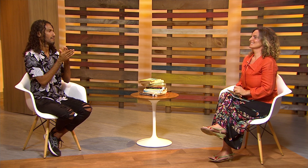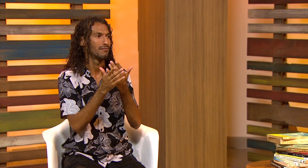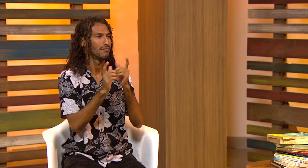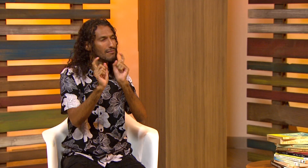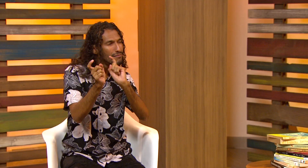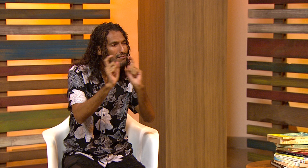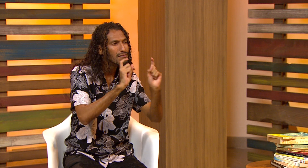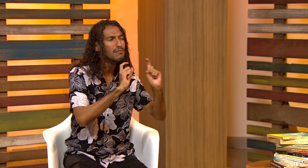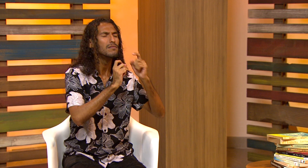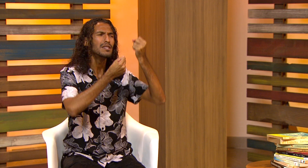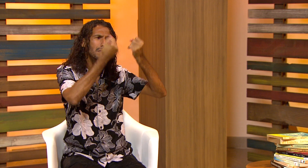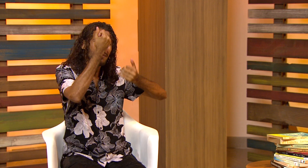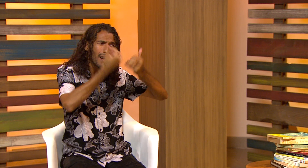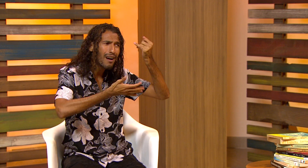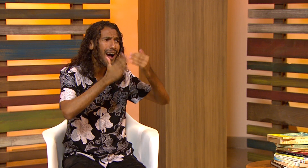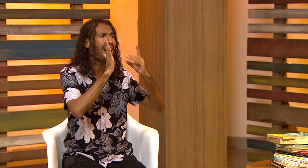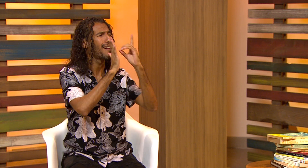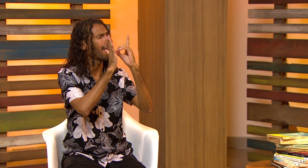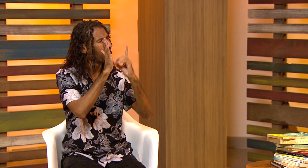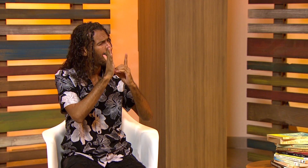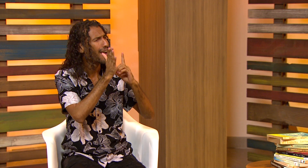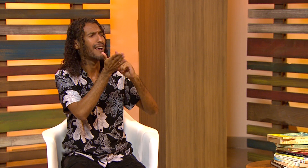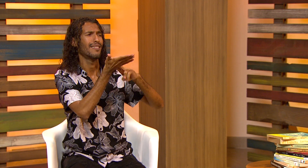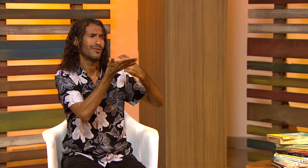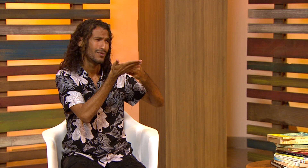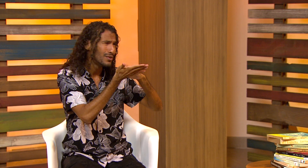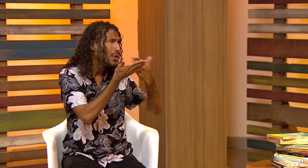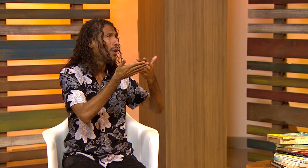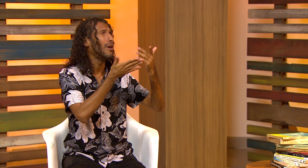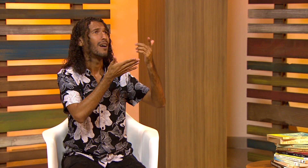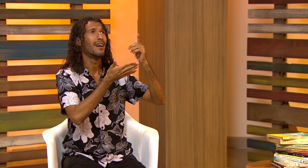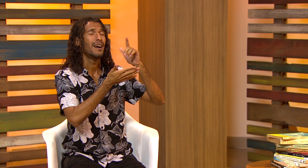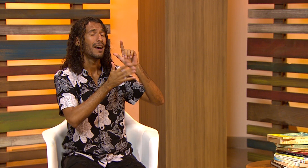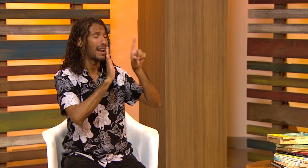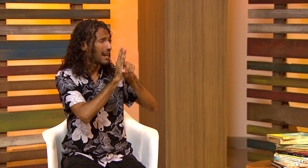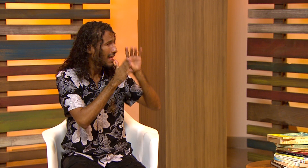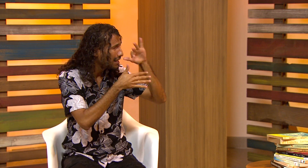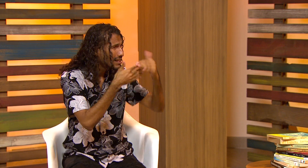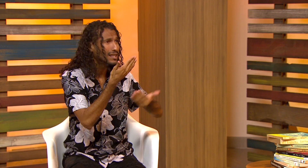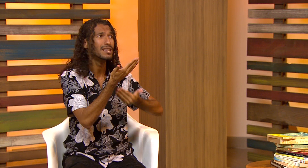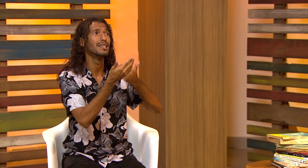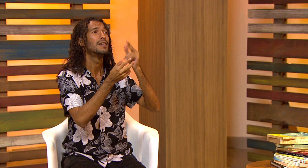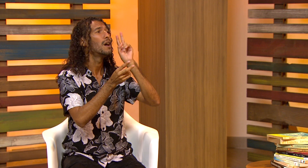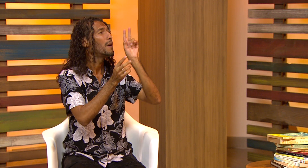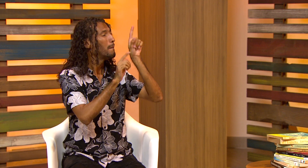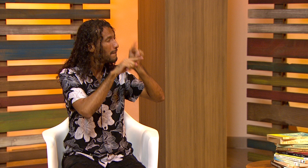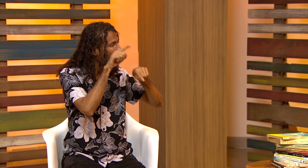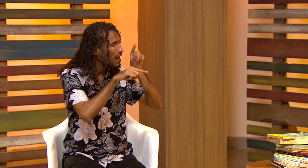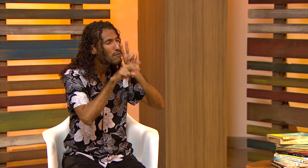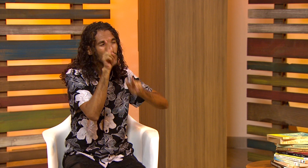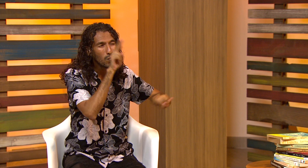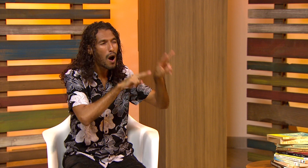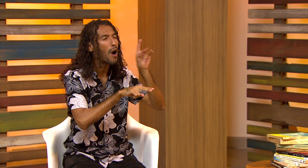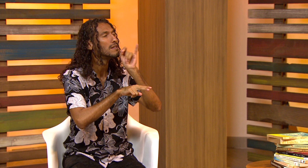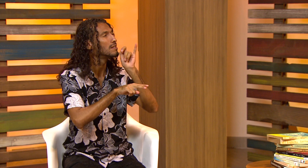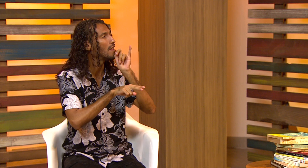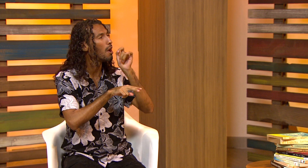esse processo, essa articulação, sobre os decretos, sobre leis, sobre como funciona a Libras, para eles terem